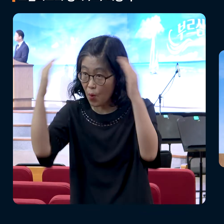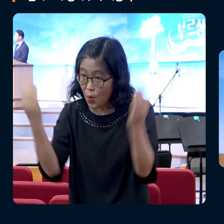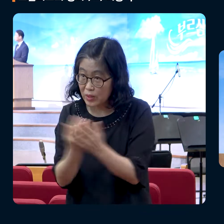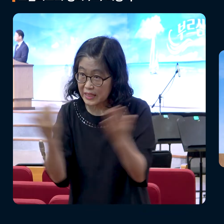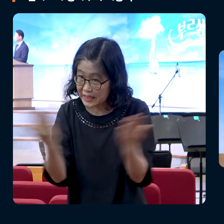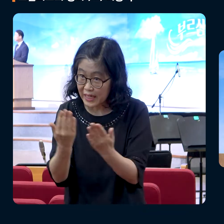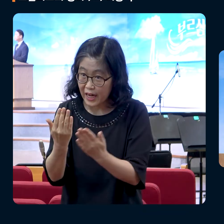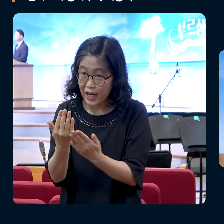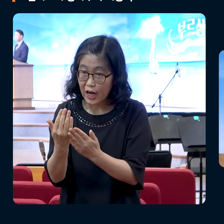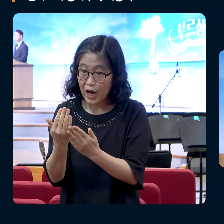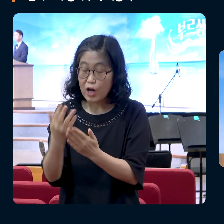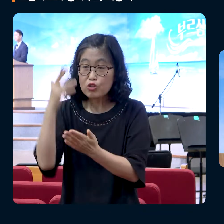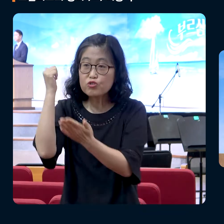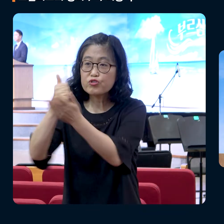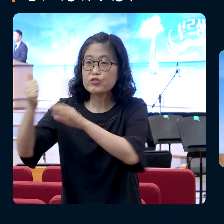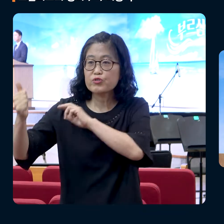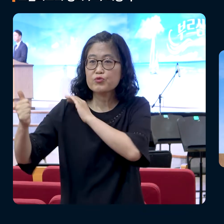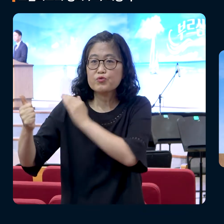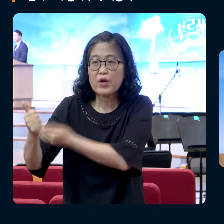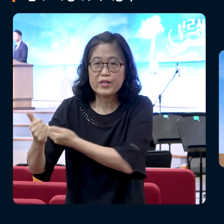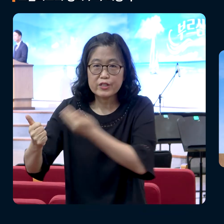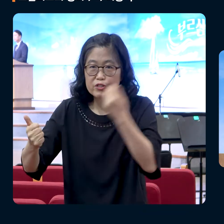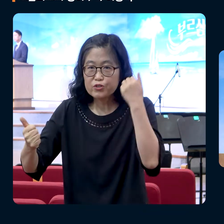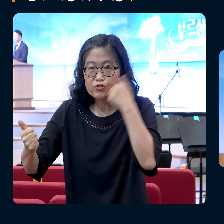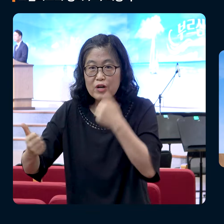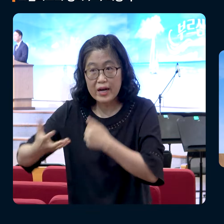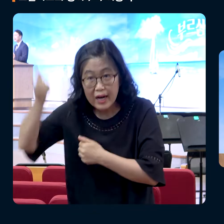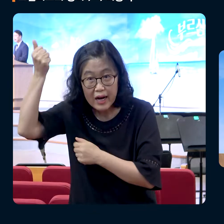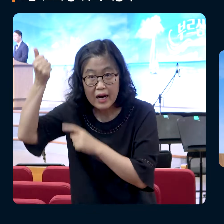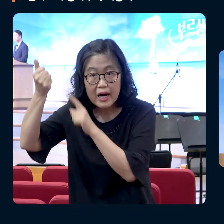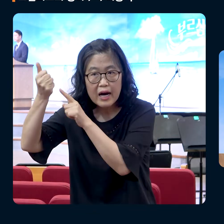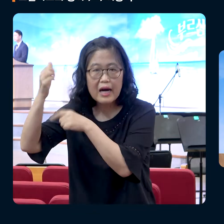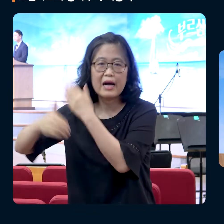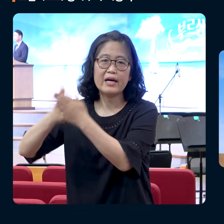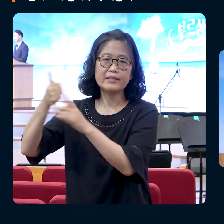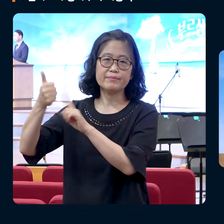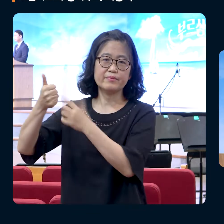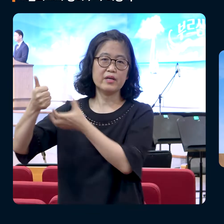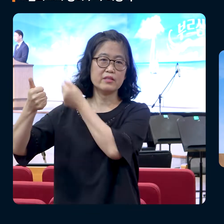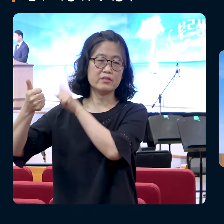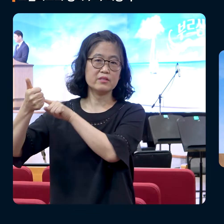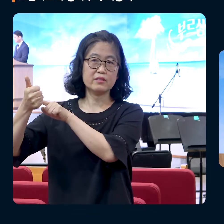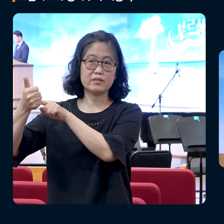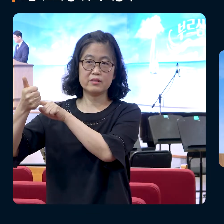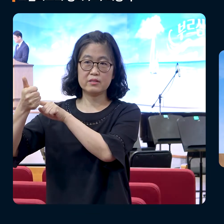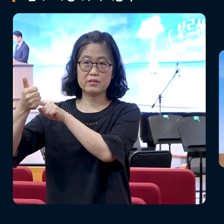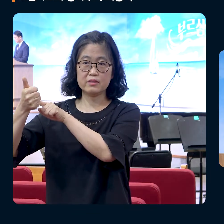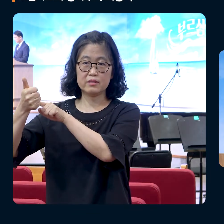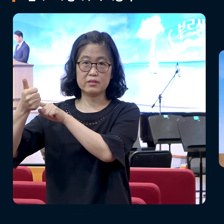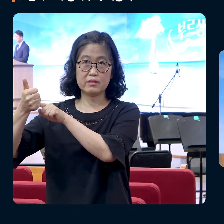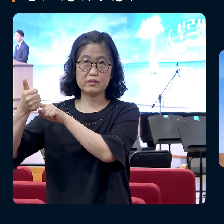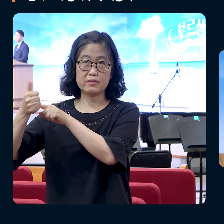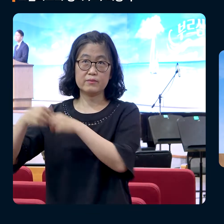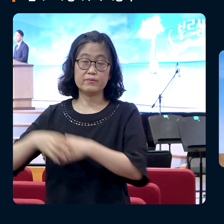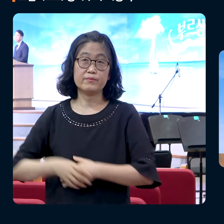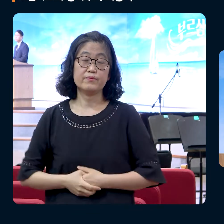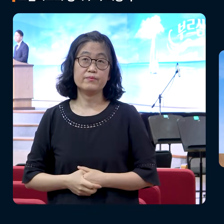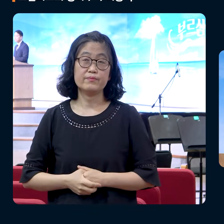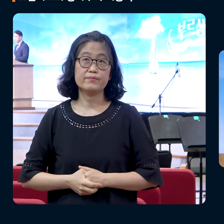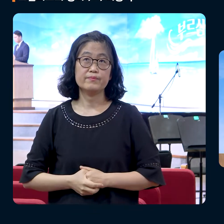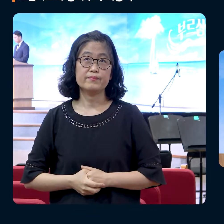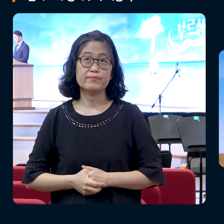일의 주권이 누구에게 달렸다라고 말씀하시는 것입니까? 하나님께 달려있다라는 것을 말씀하고 계신